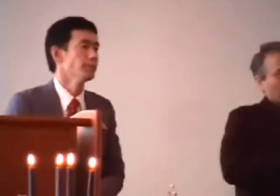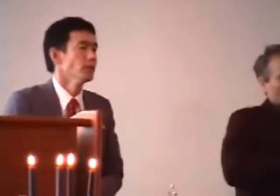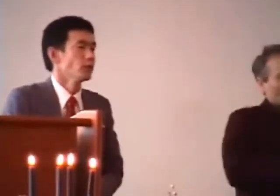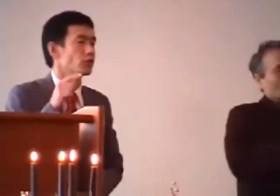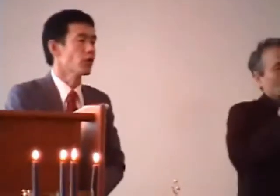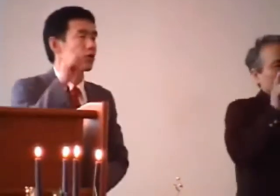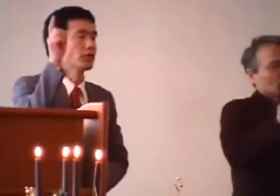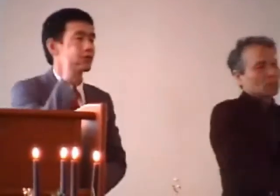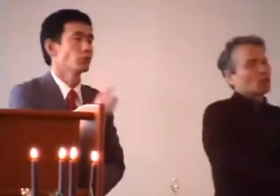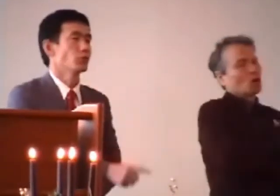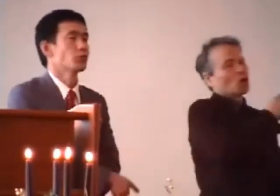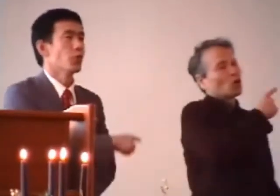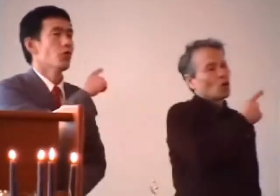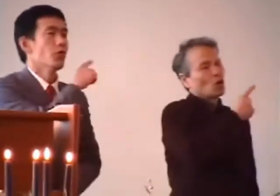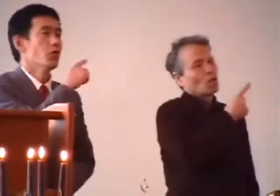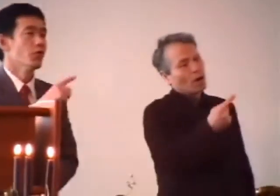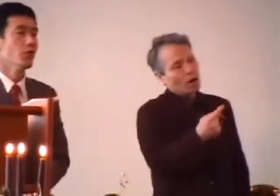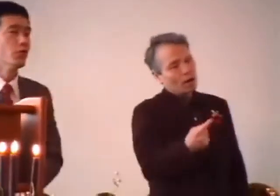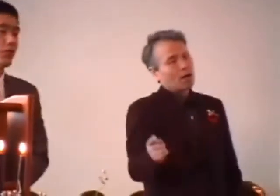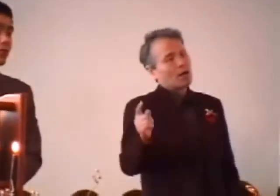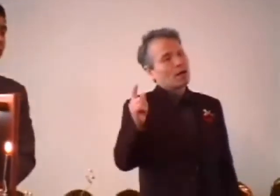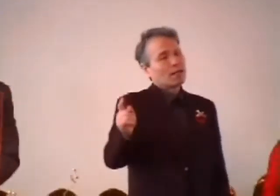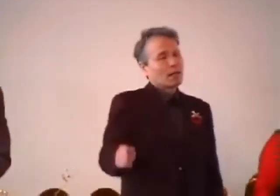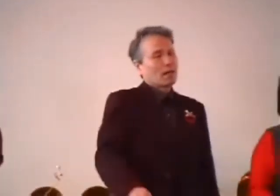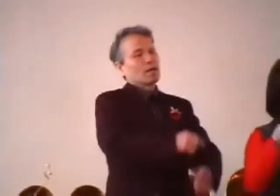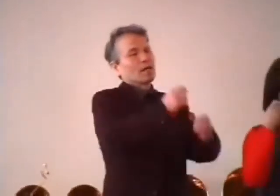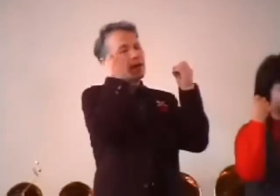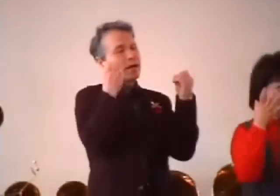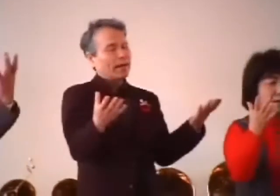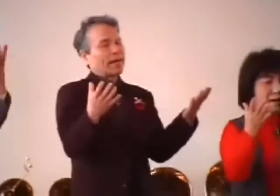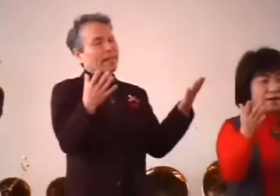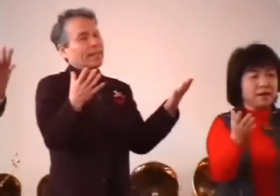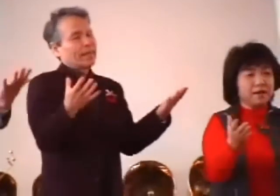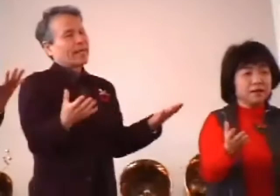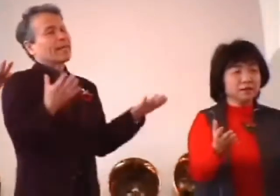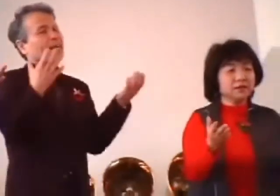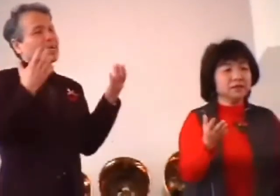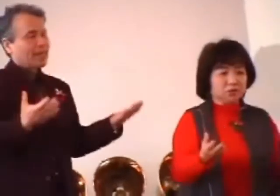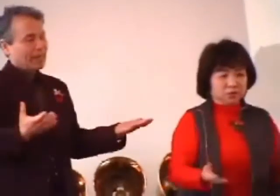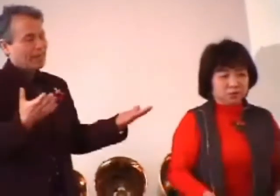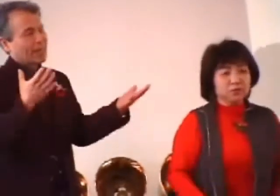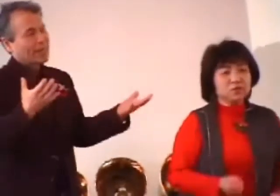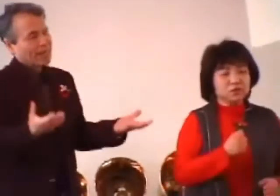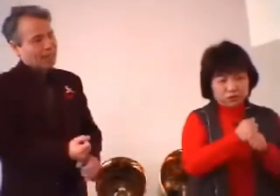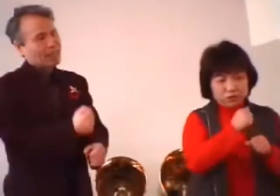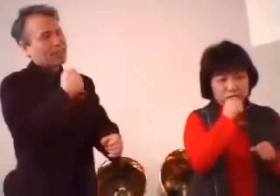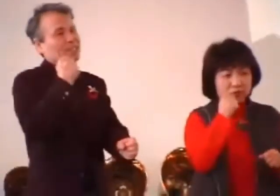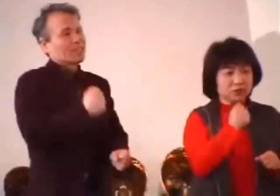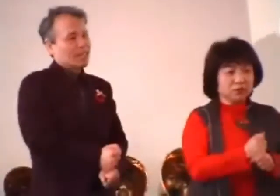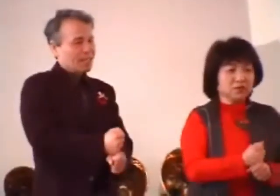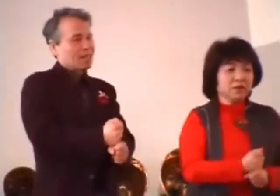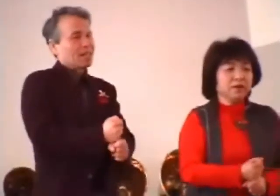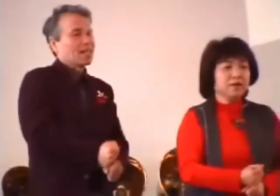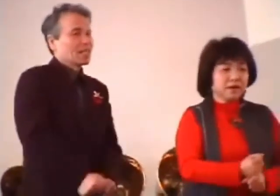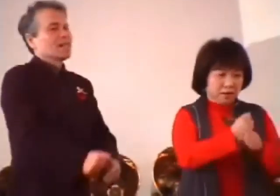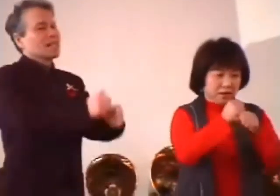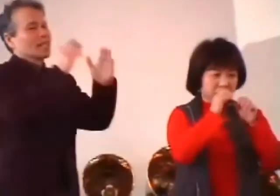その人は新しく作られ